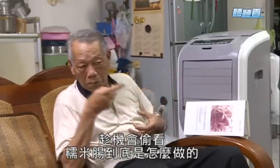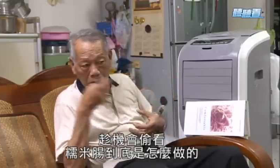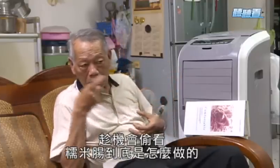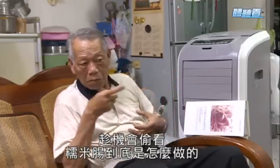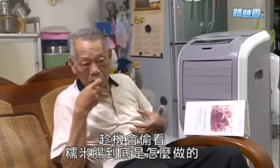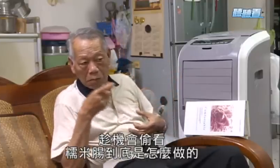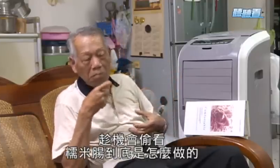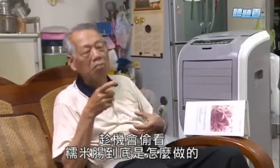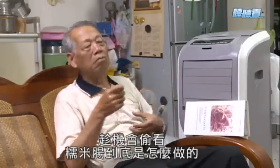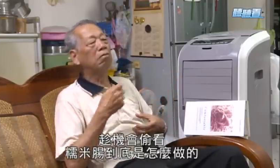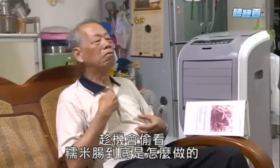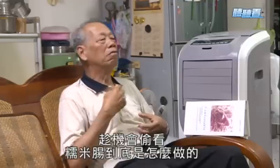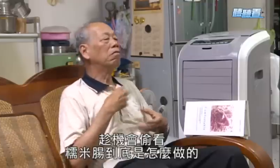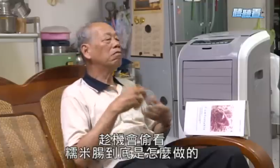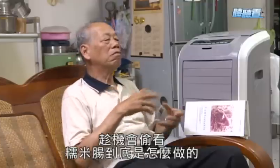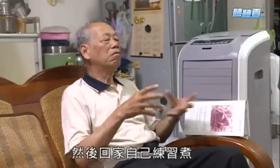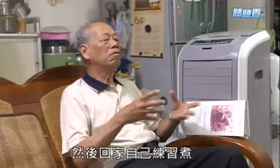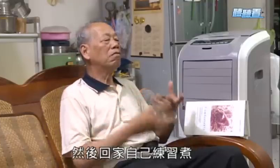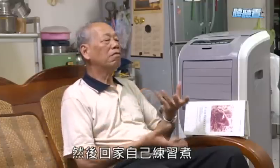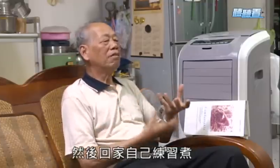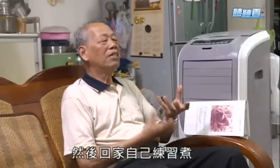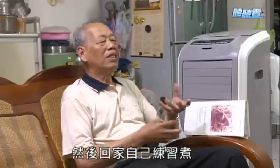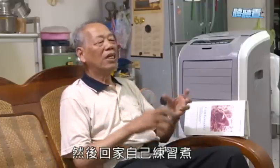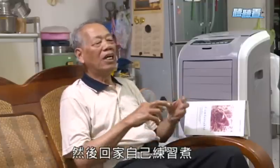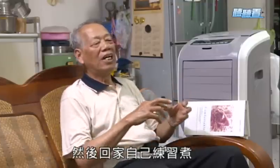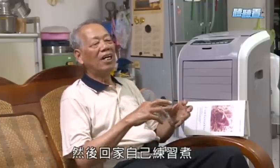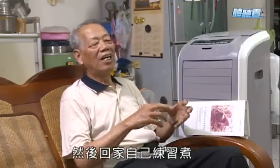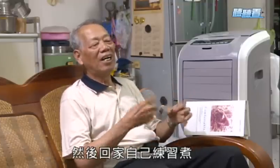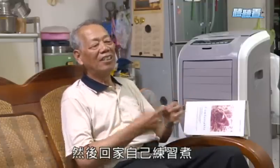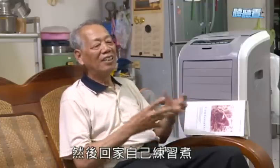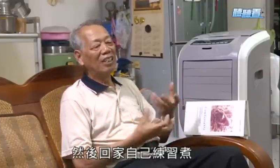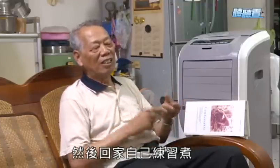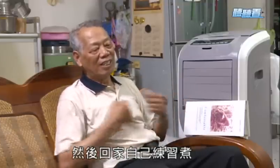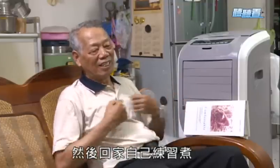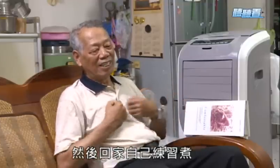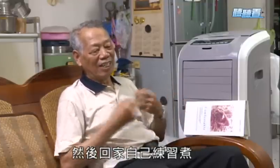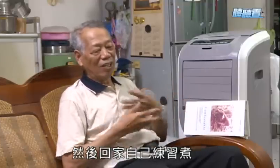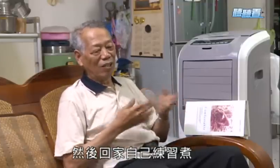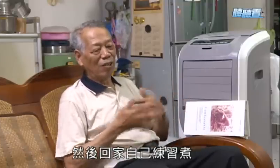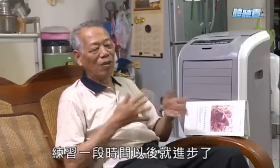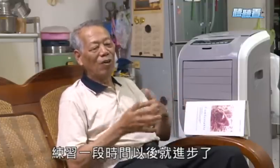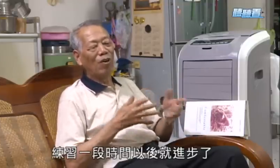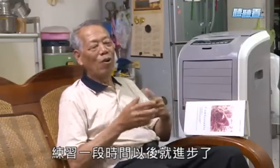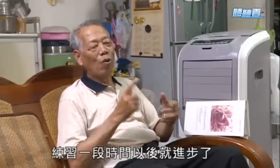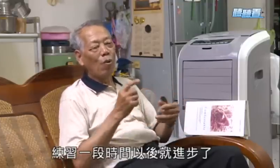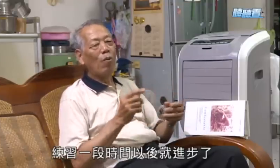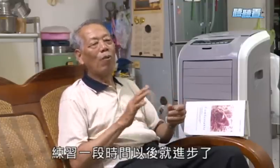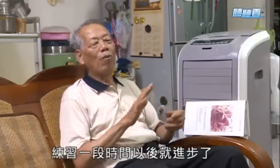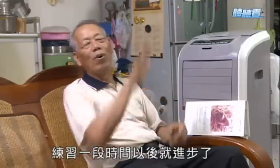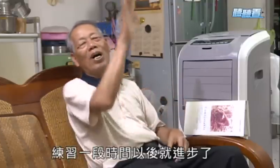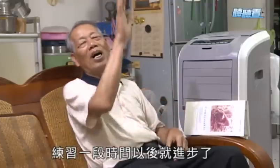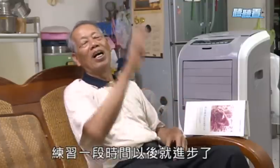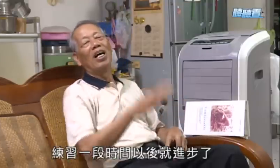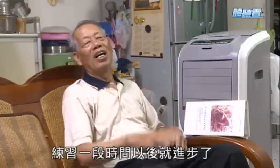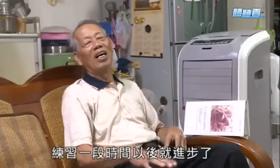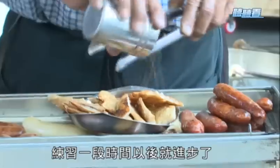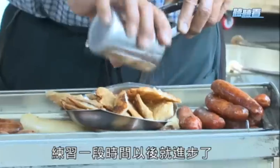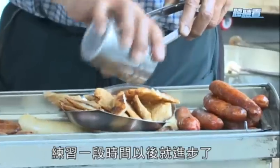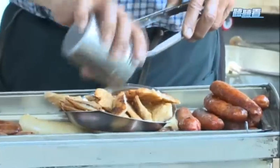米肠到底是怎么做的，然后啊回家自己练习煮，练习一段时间以后呢就进步了。